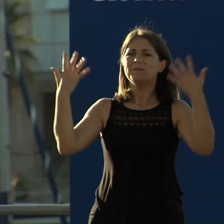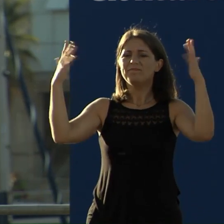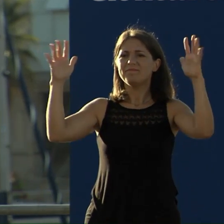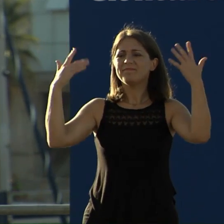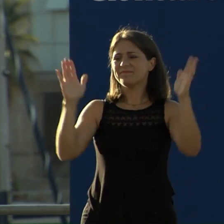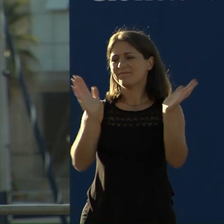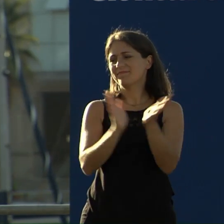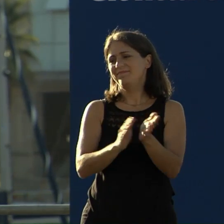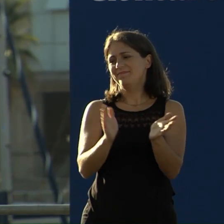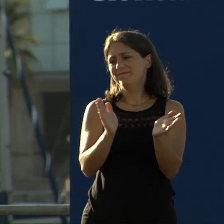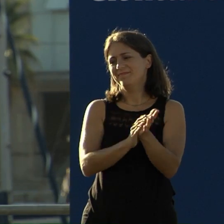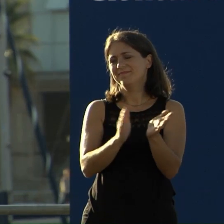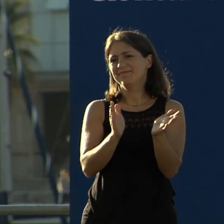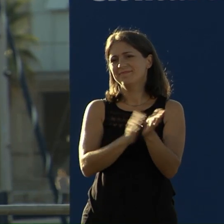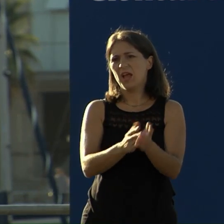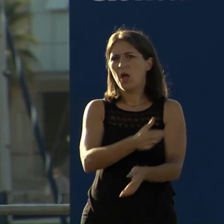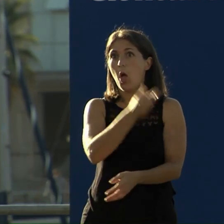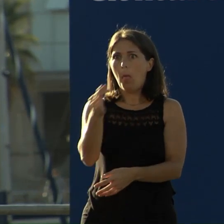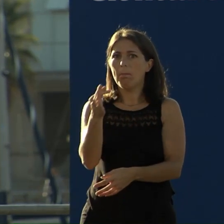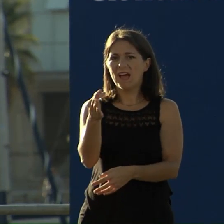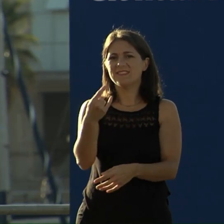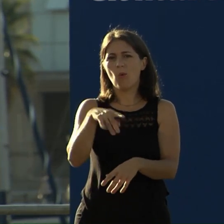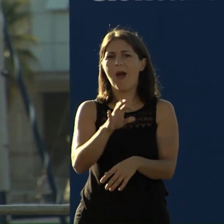Suena más a siniestro total.